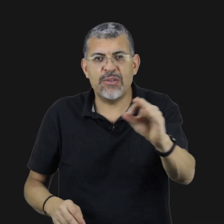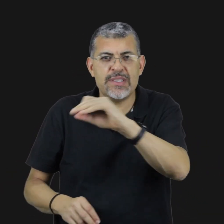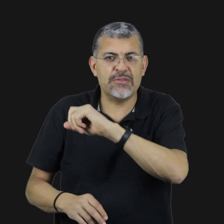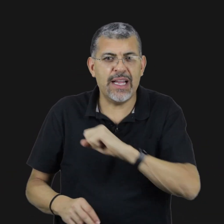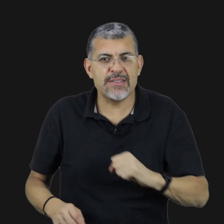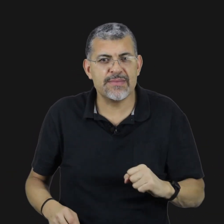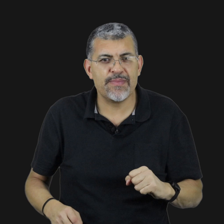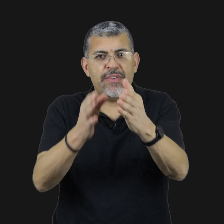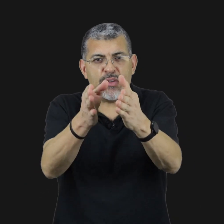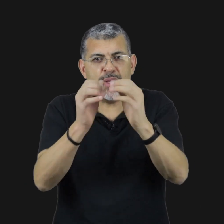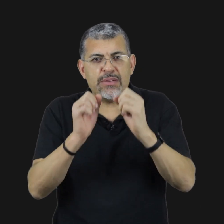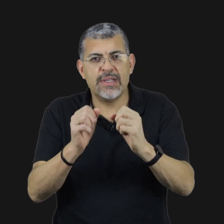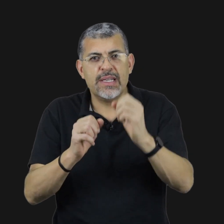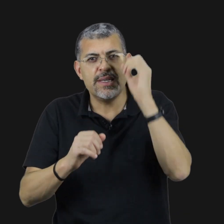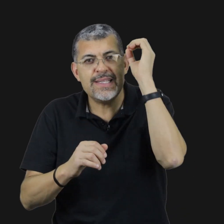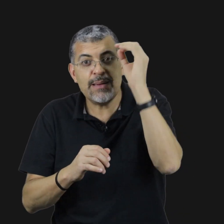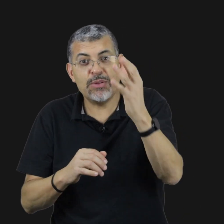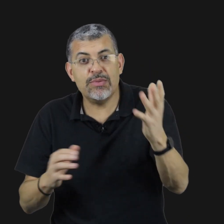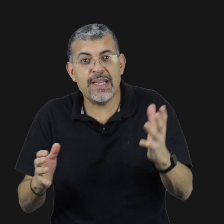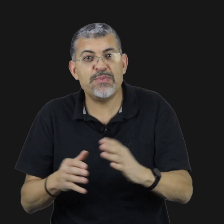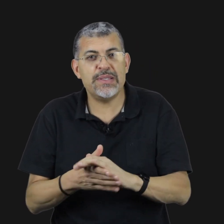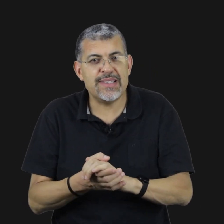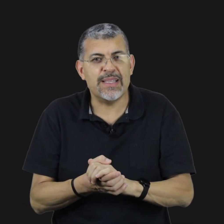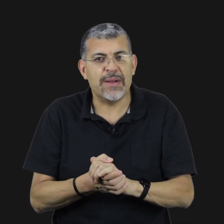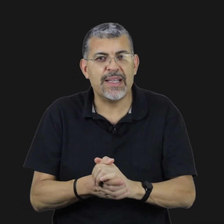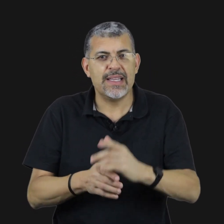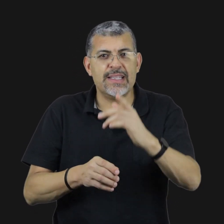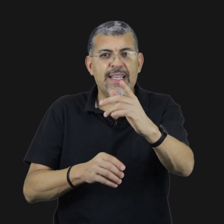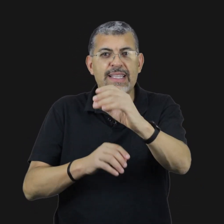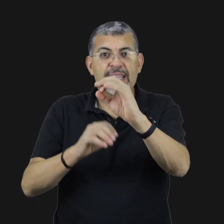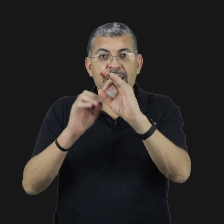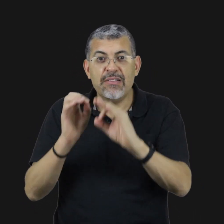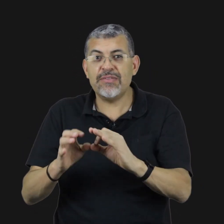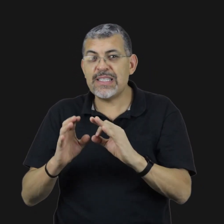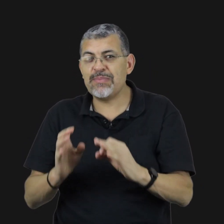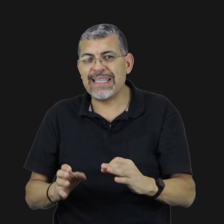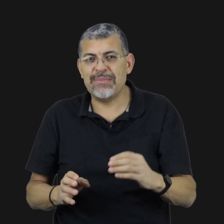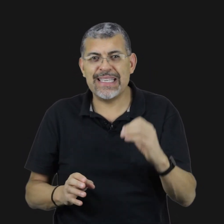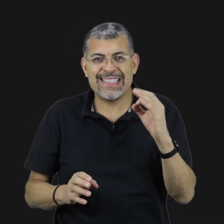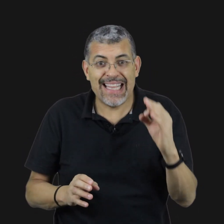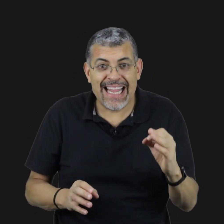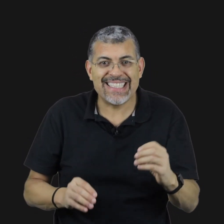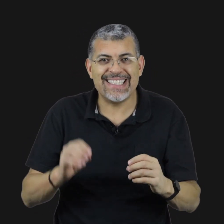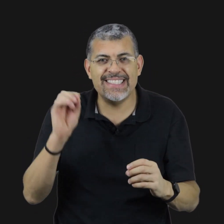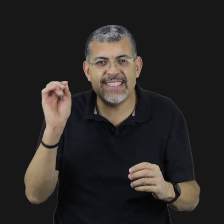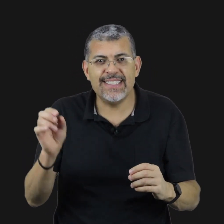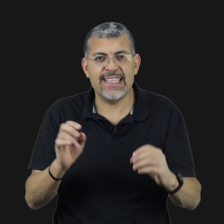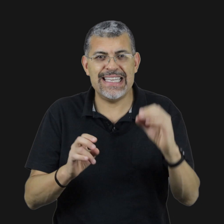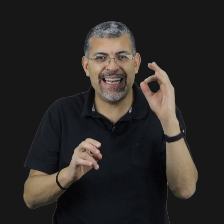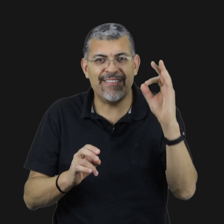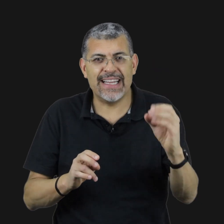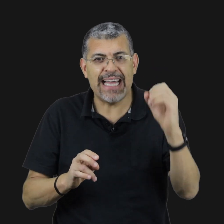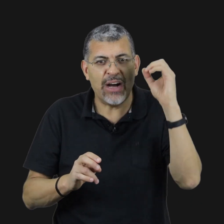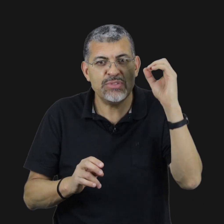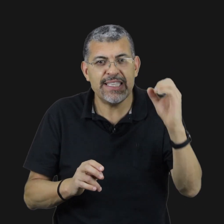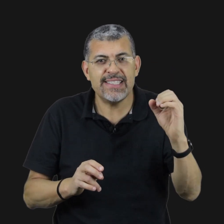beneficia o segurado tem comigo e saiba tudo a respeito desse tema que ainda não faz parte da minha seleta de sinta e elevado